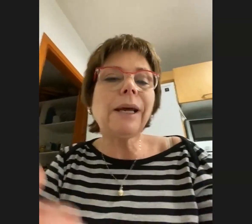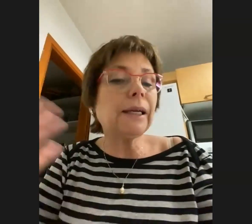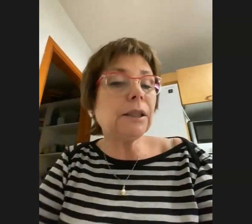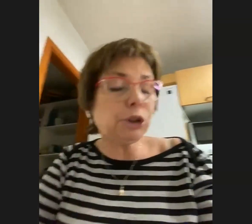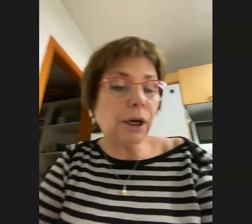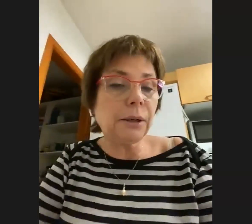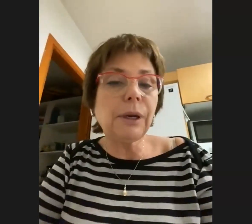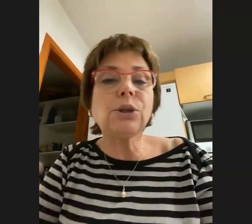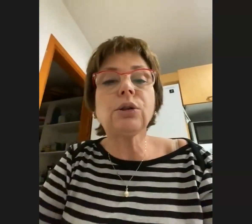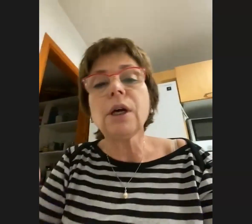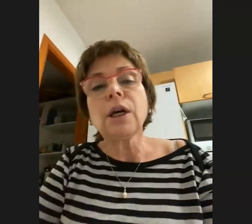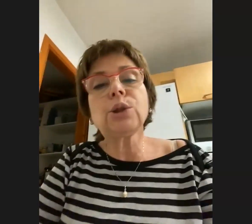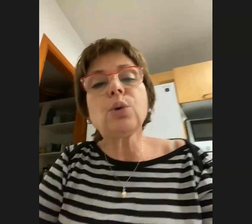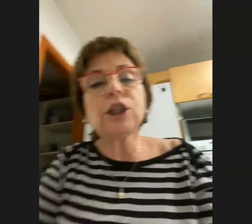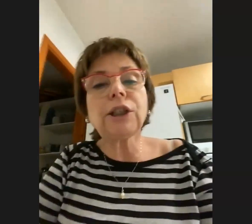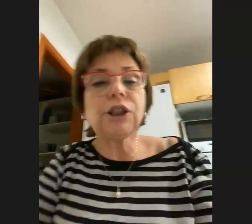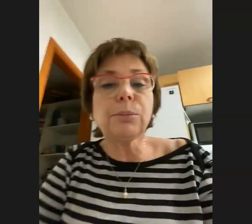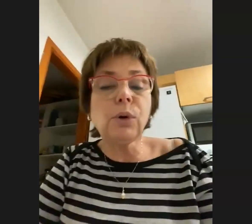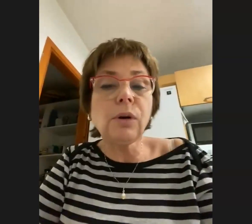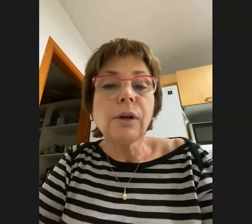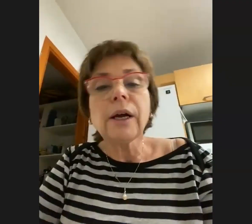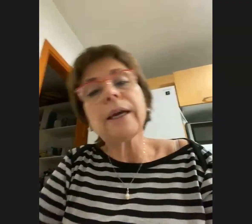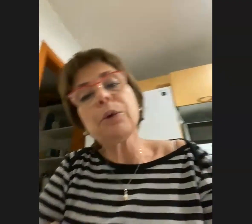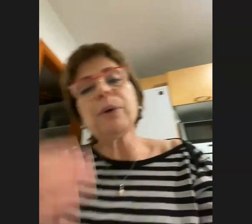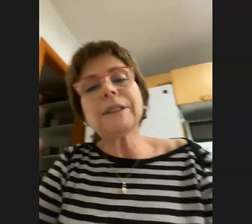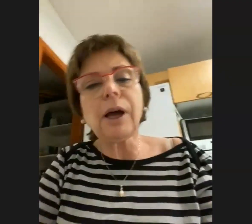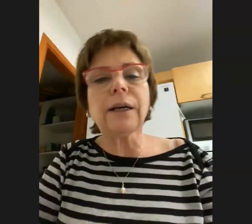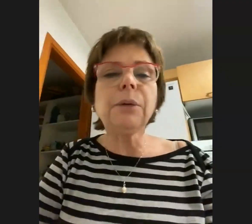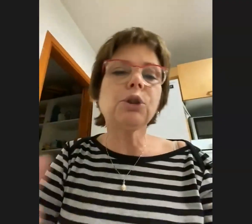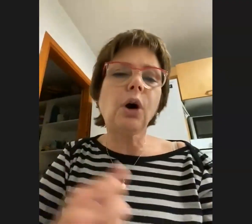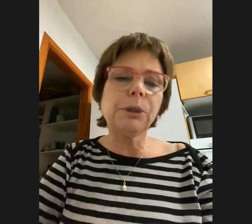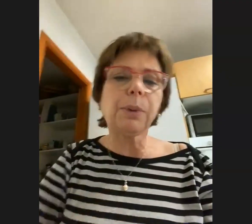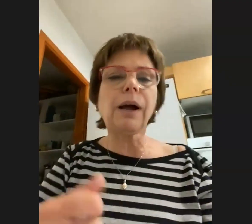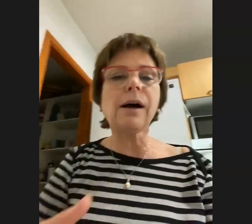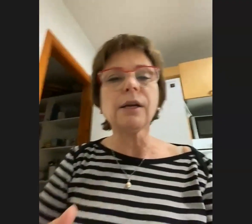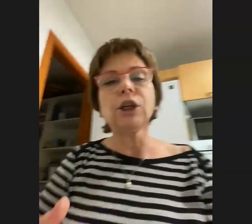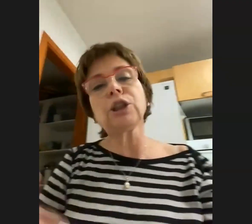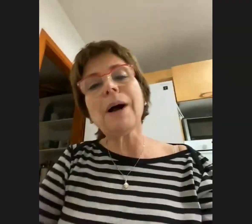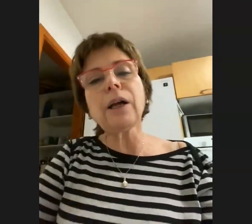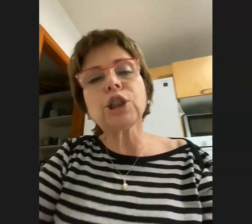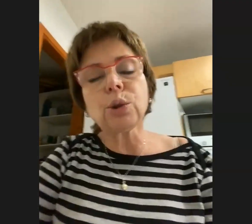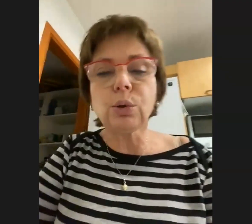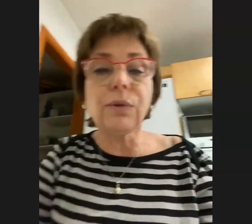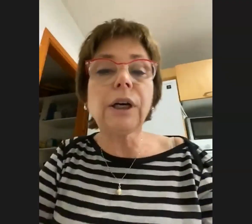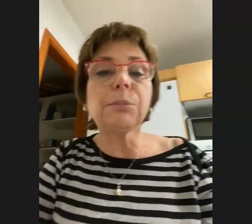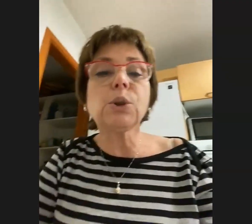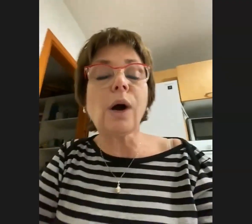לילדים שלהם לעשות ניתוח שטל שבלול כי הם יהיו בעצם חרגים בתוך המשפחה שבה החרשות עוברת בצורה